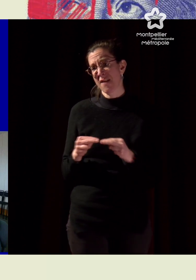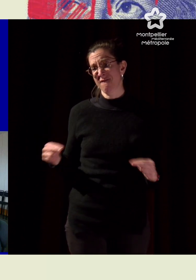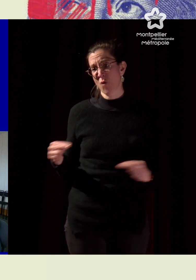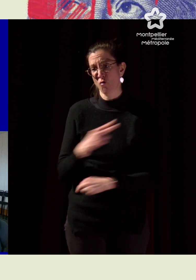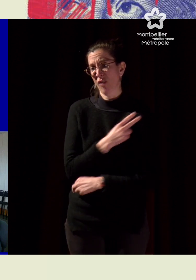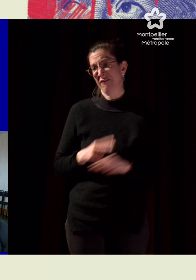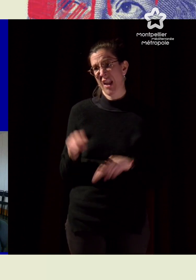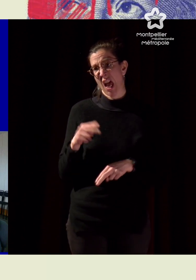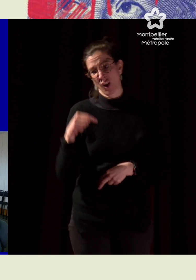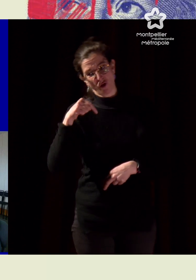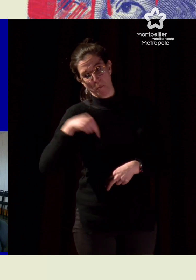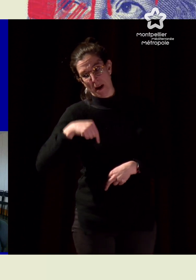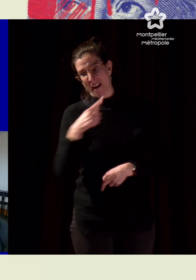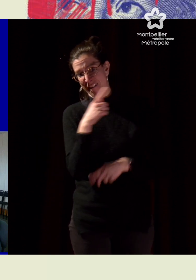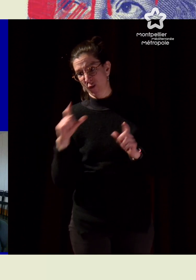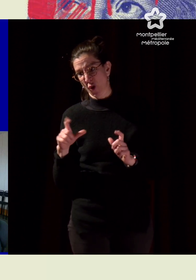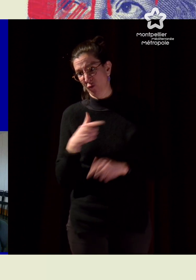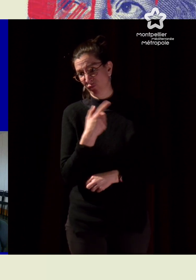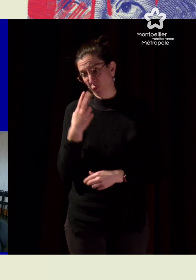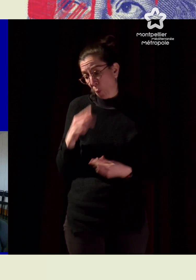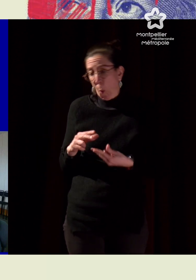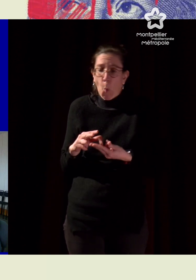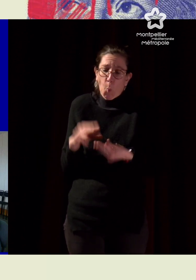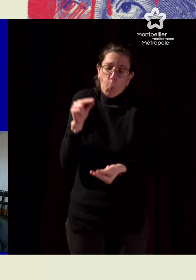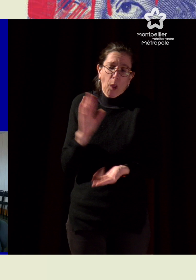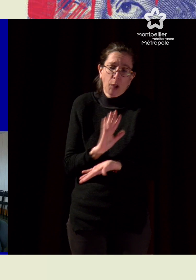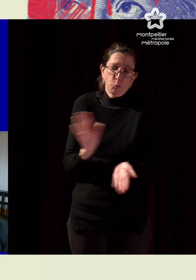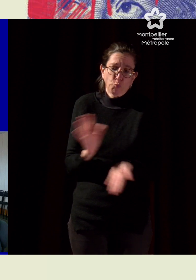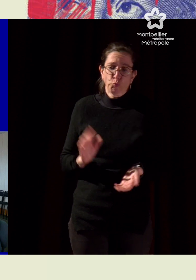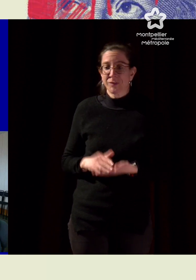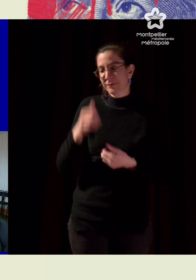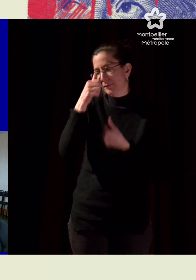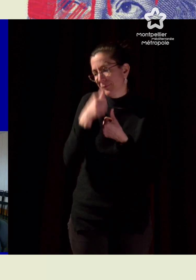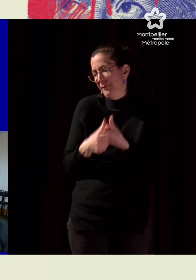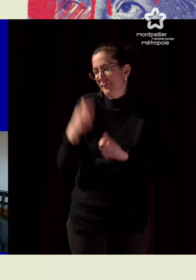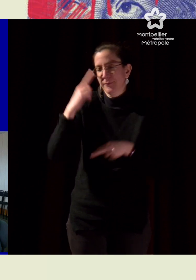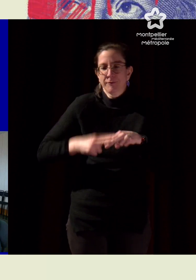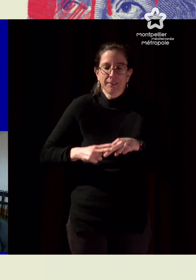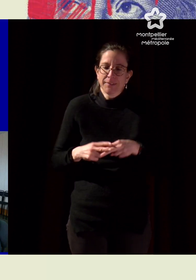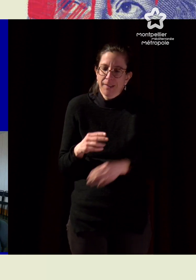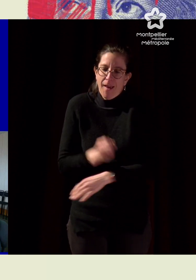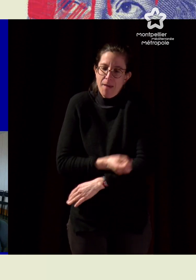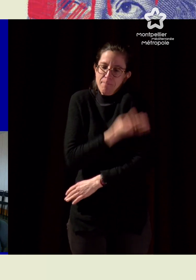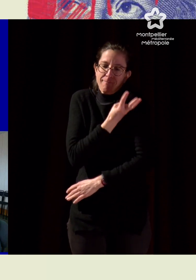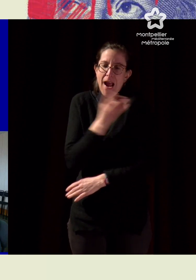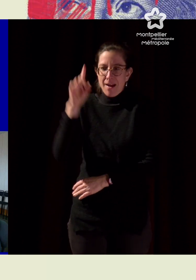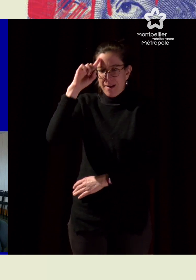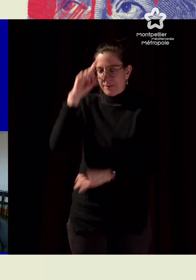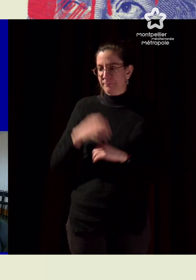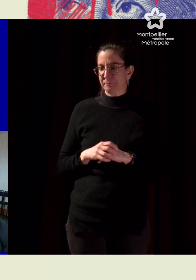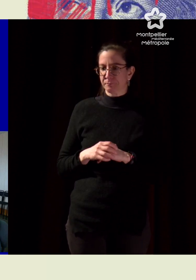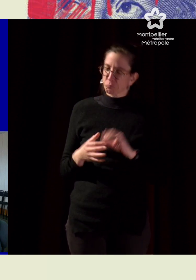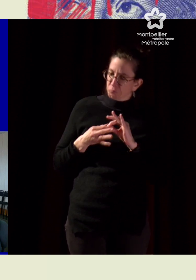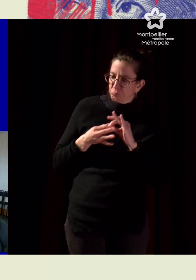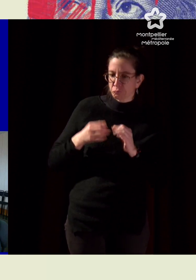village, dans l'Altaï, où je garde un souvenir très ému parce que on voulait travailler.